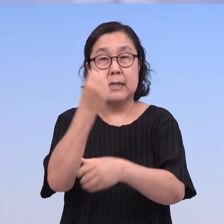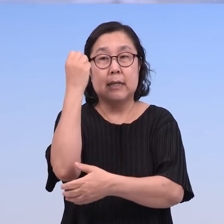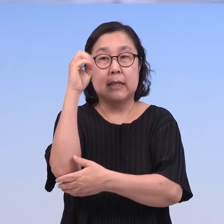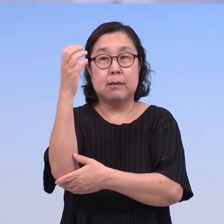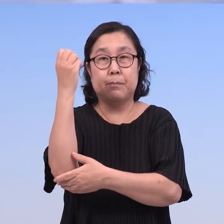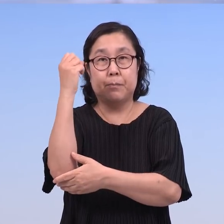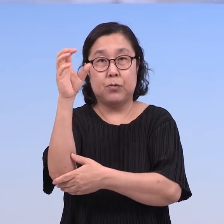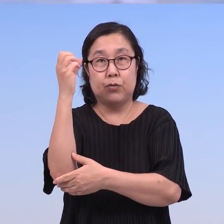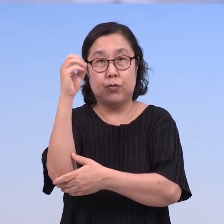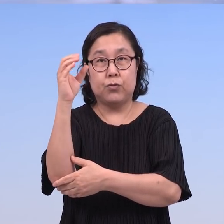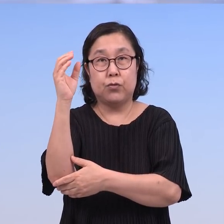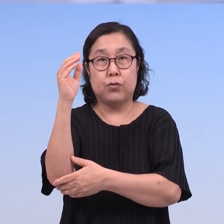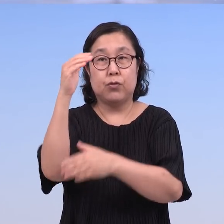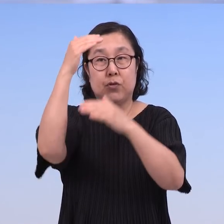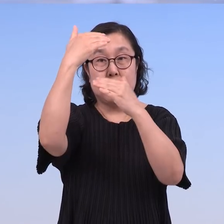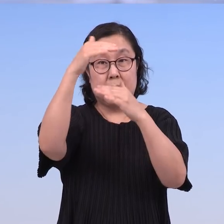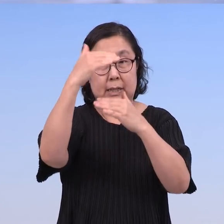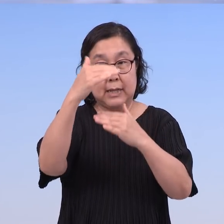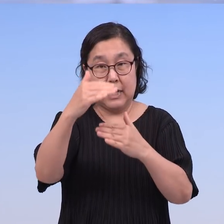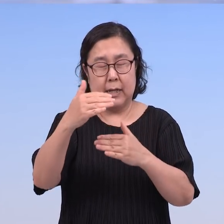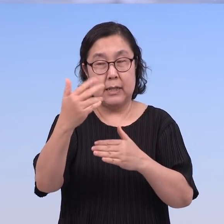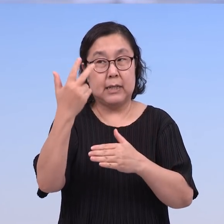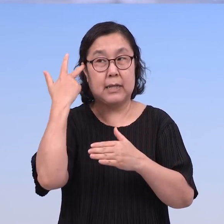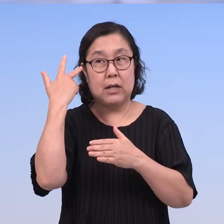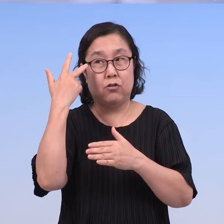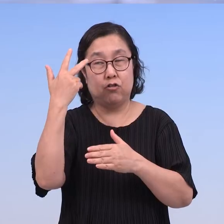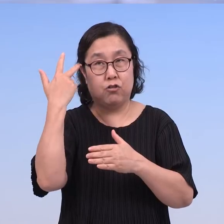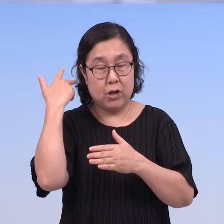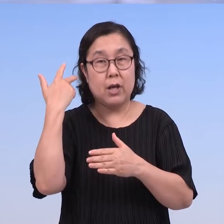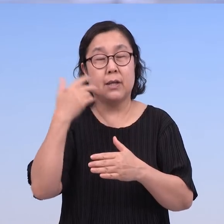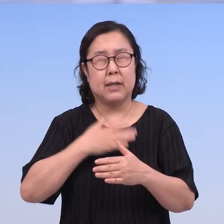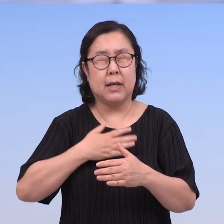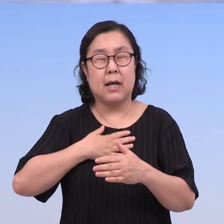그런 신문 기사를 지난주에 난 거를